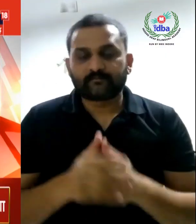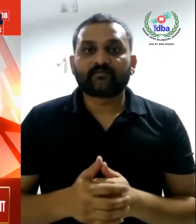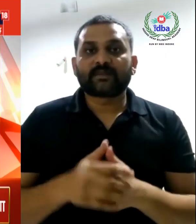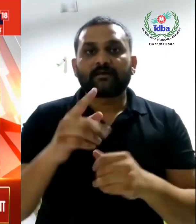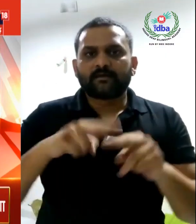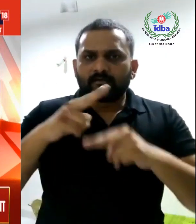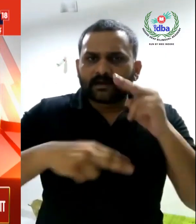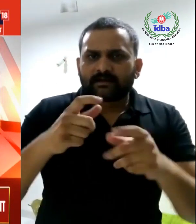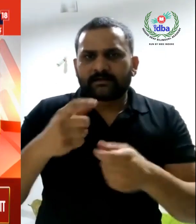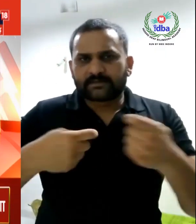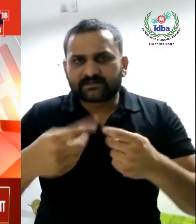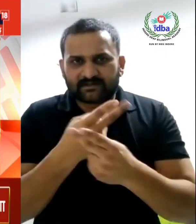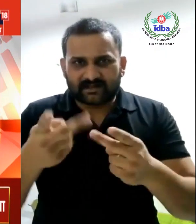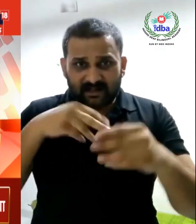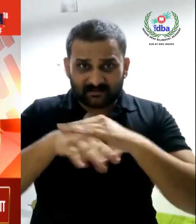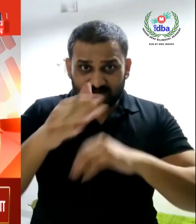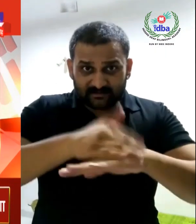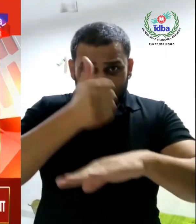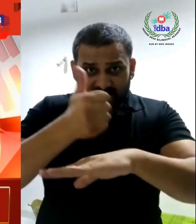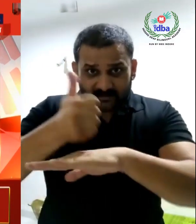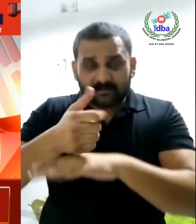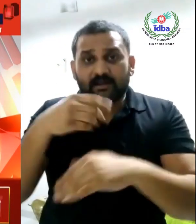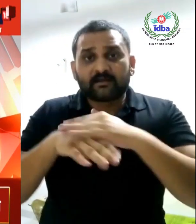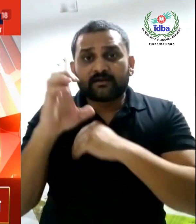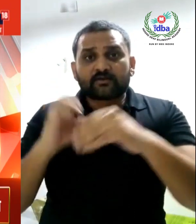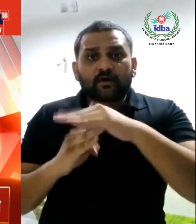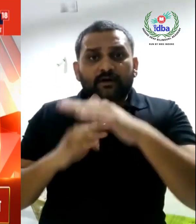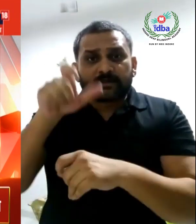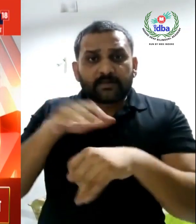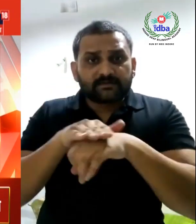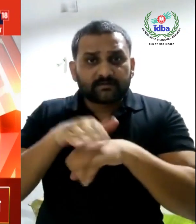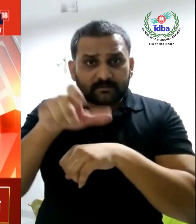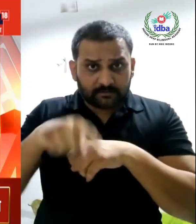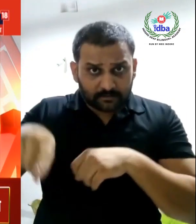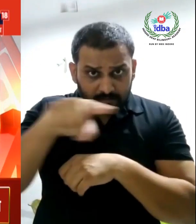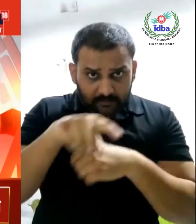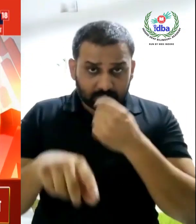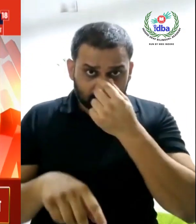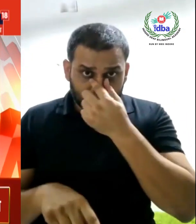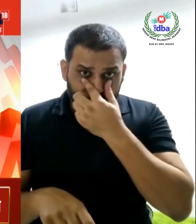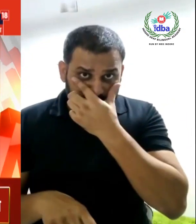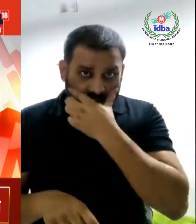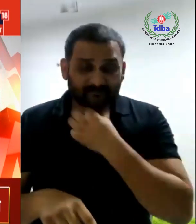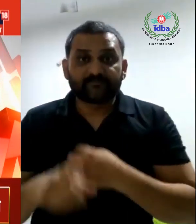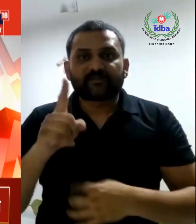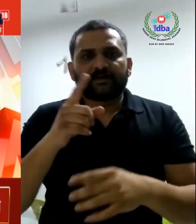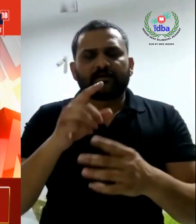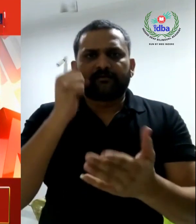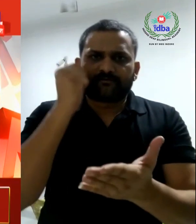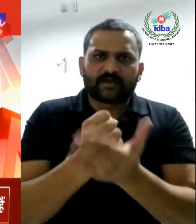उद्योगों एवं स्थापनाओं में कॉन्ट्रैक्ट पर काम करने वाले कर्मियों के लिए फिक्स